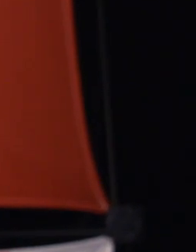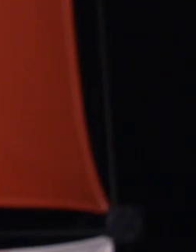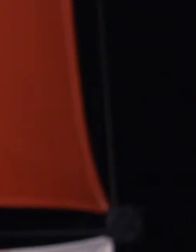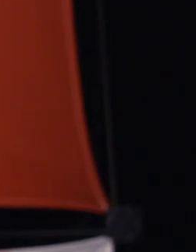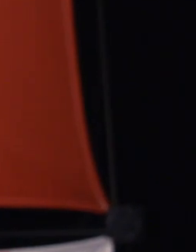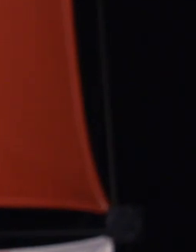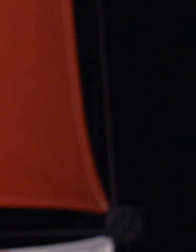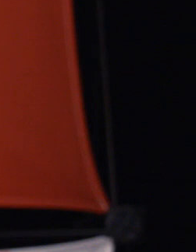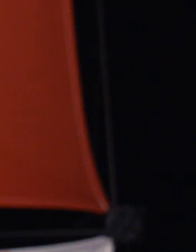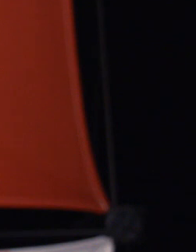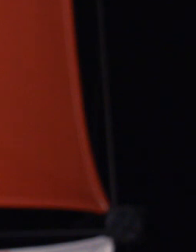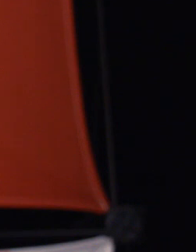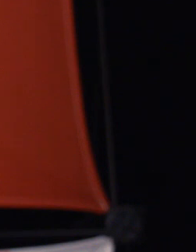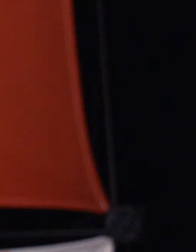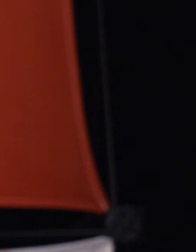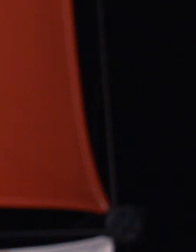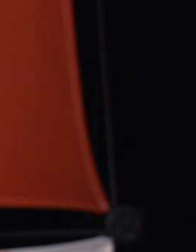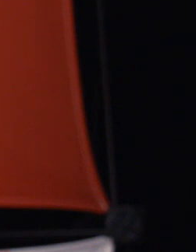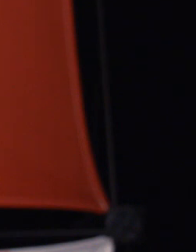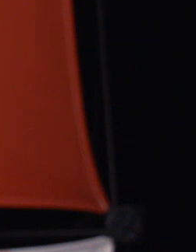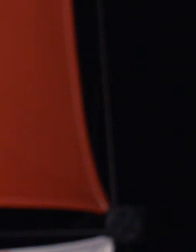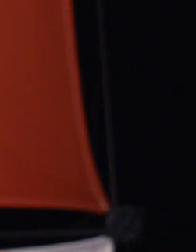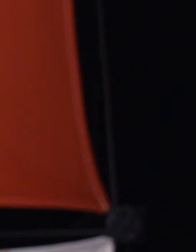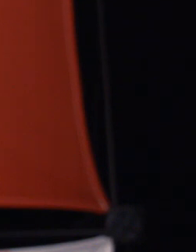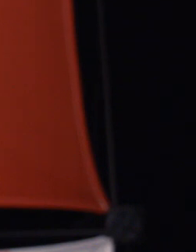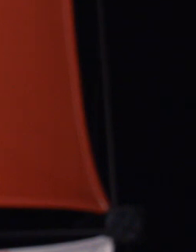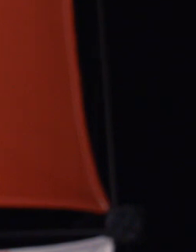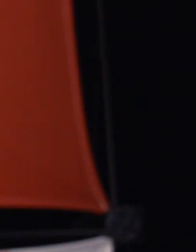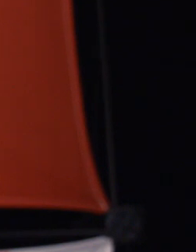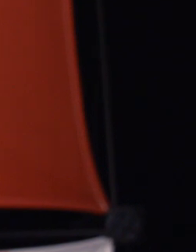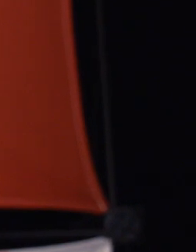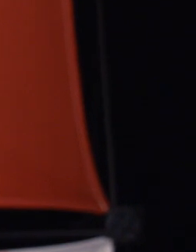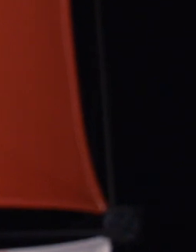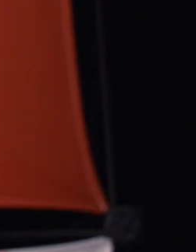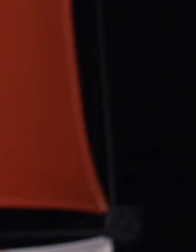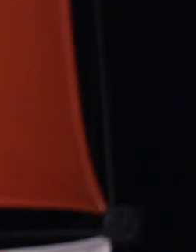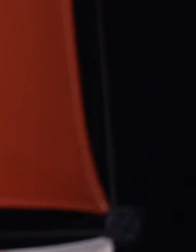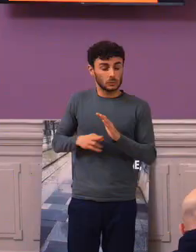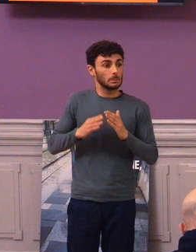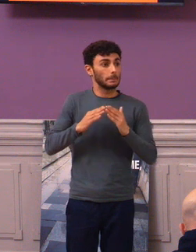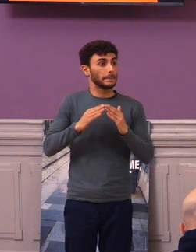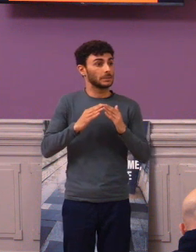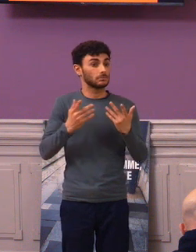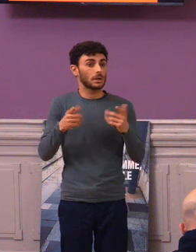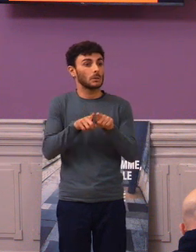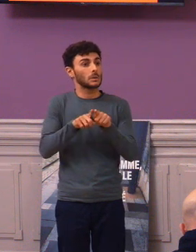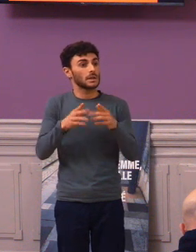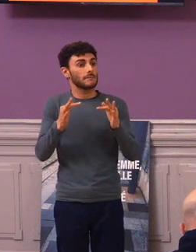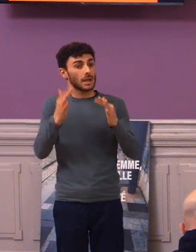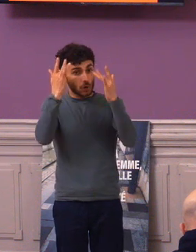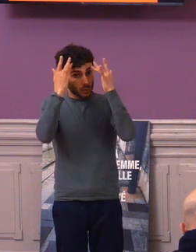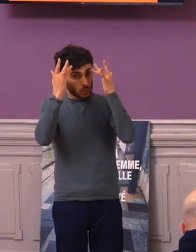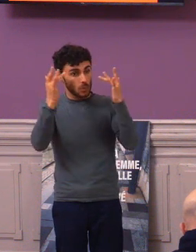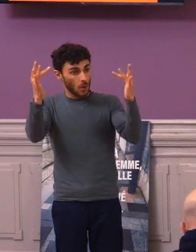silencieux c'est à dire que les personnes quand c'est pas accessible elle rentre chez elle et en termes culturel parce que c'est de sa compare aujourd'hui